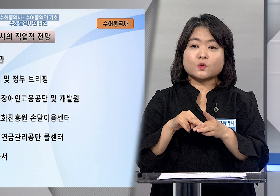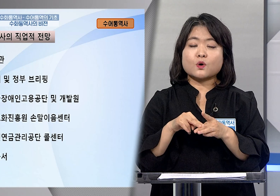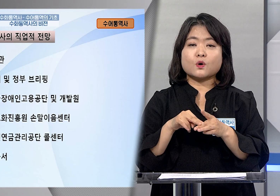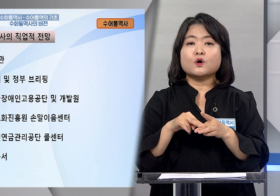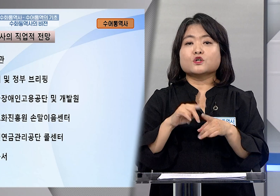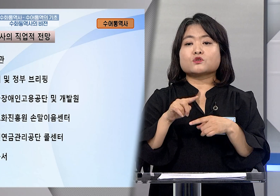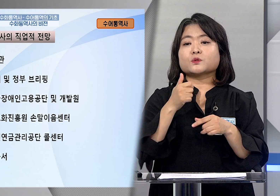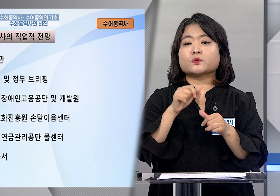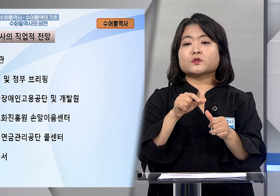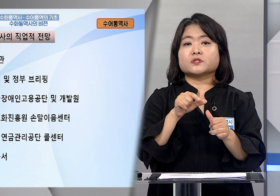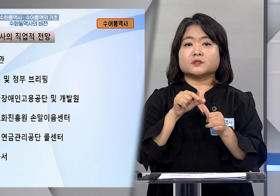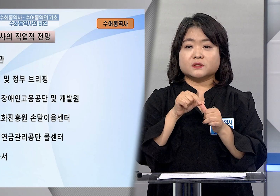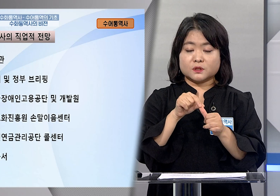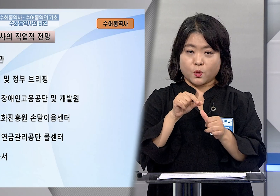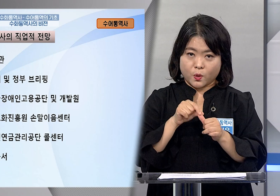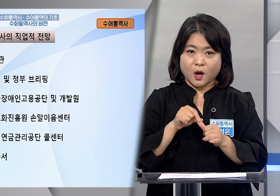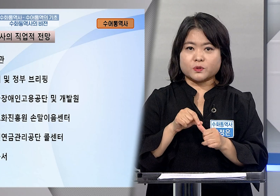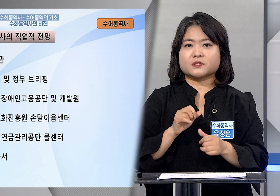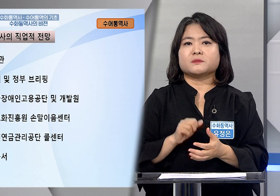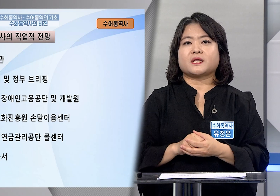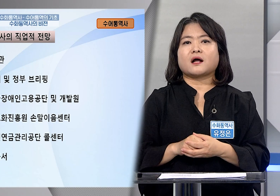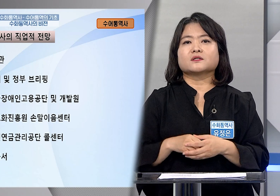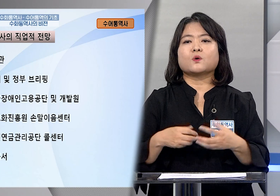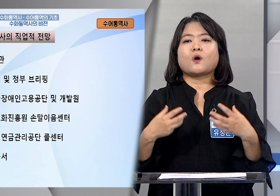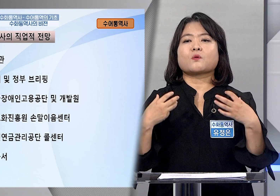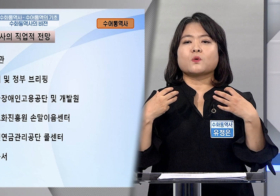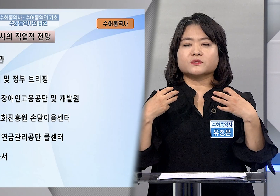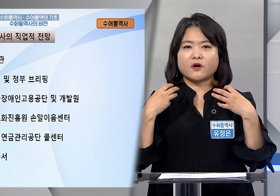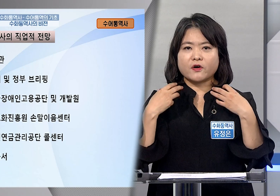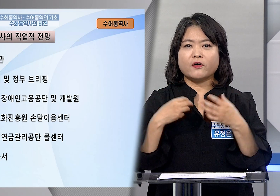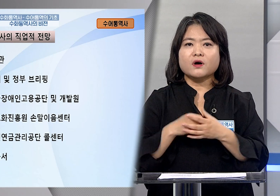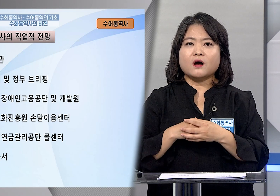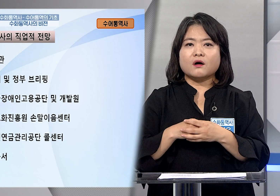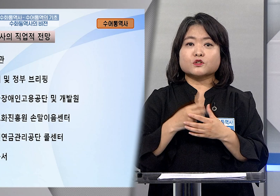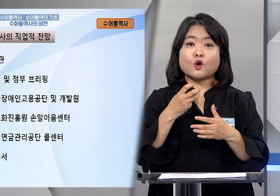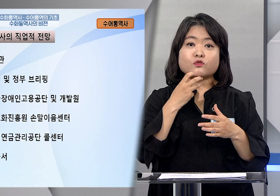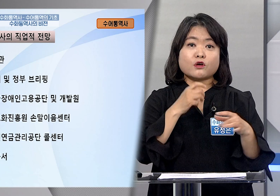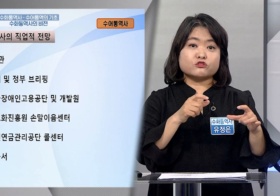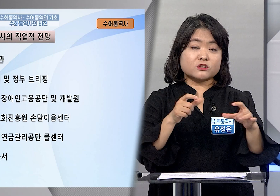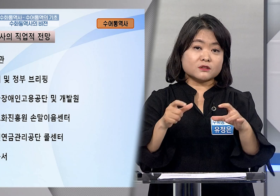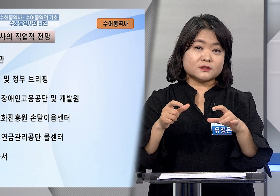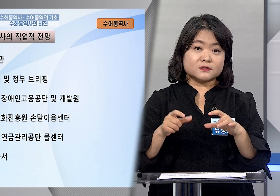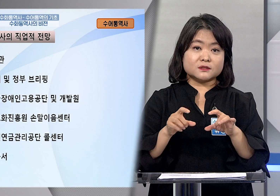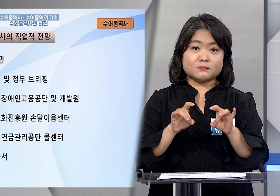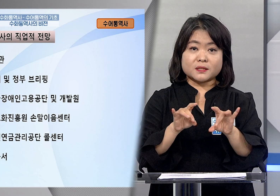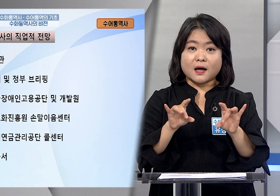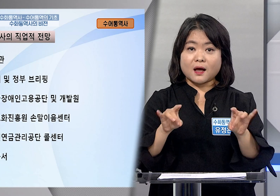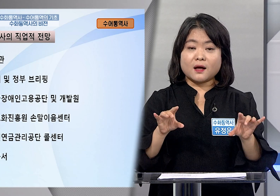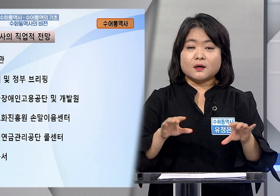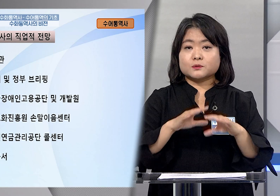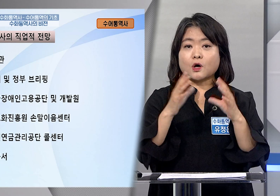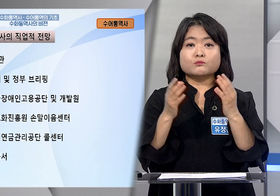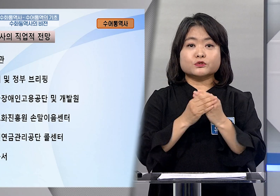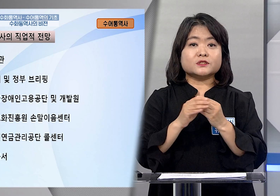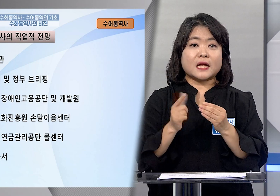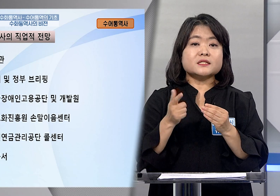콜센터도 수화통역사를 고용하고 있습니다. 그리고 관공서요. 서울의 구청들마다 전부는